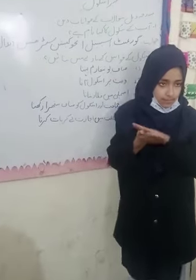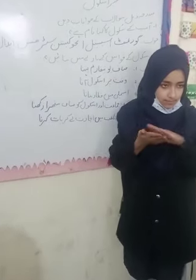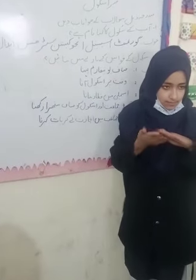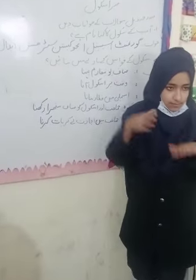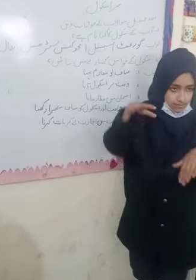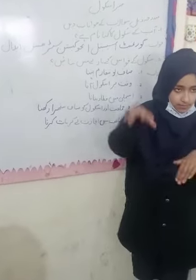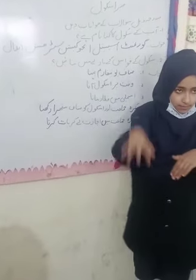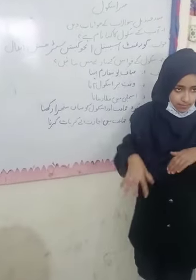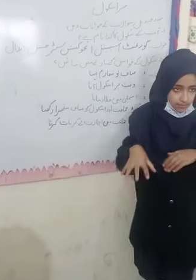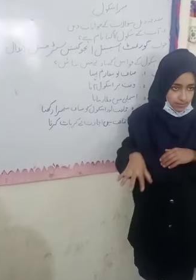हसन